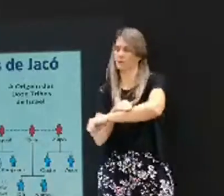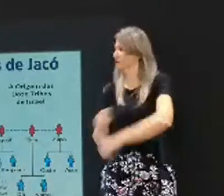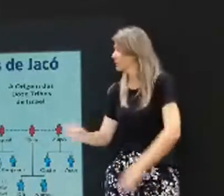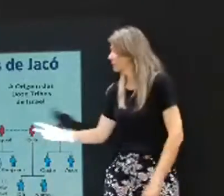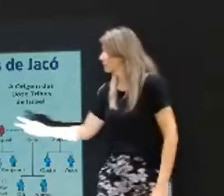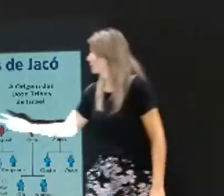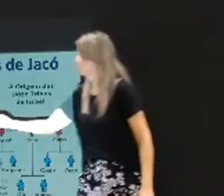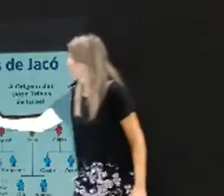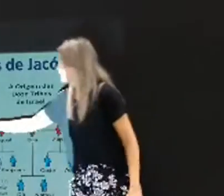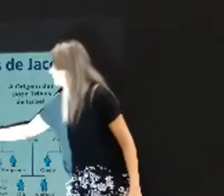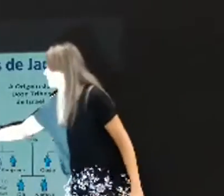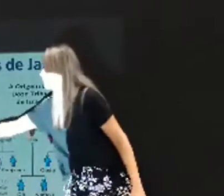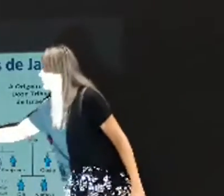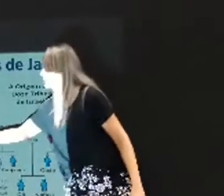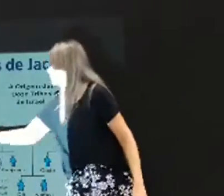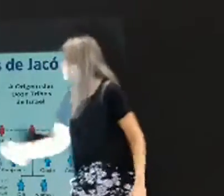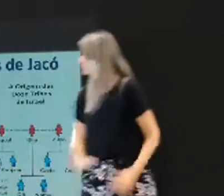irmão de Jacó.